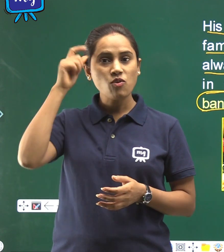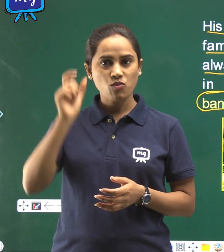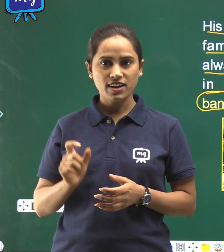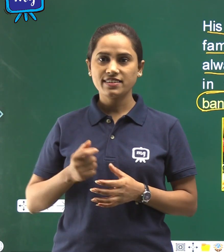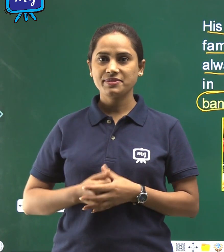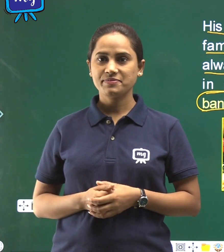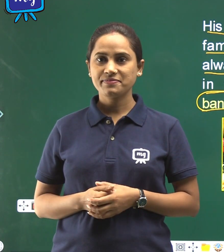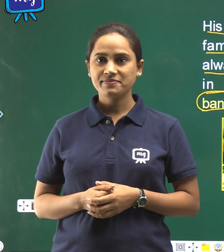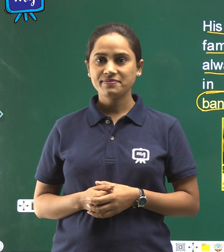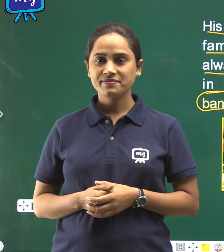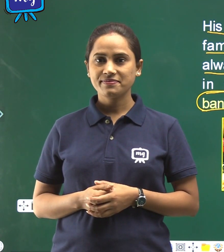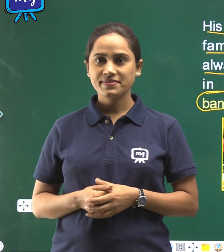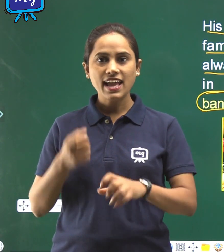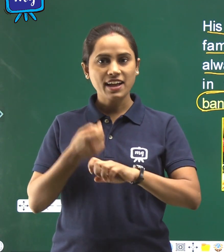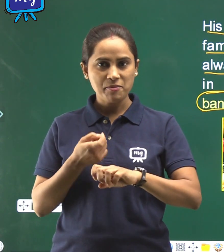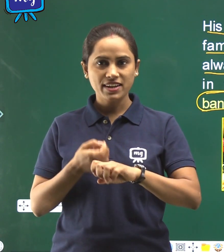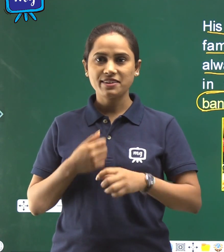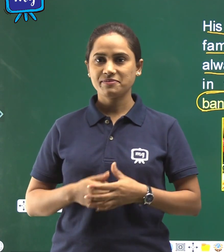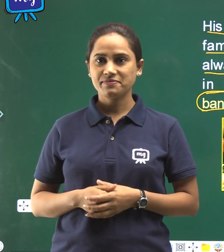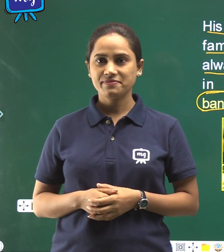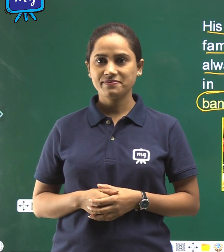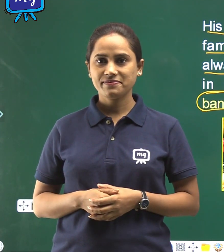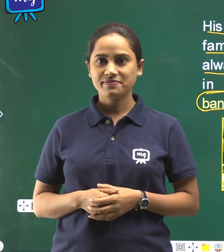Work, काम करना.